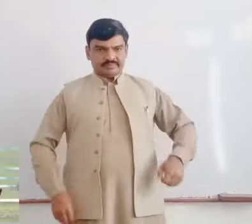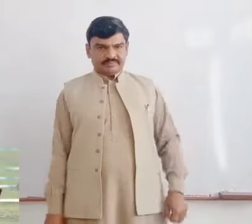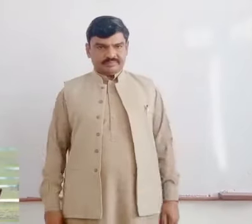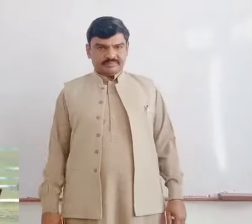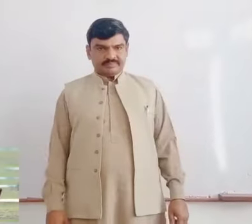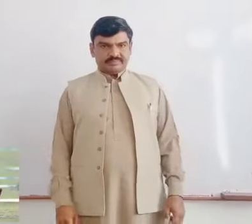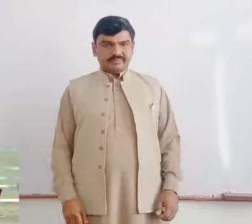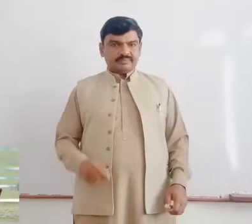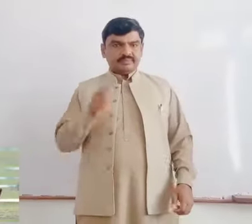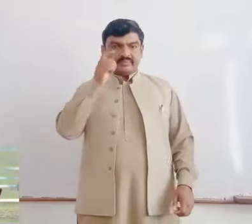रीछ,